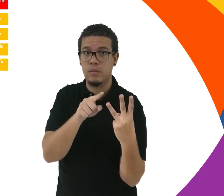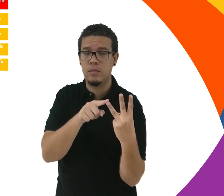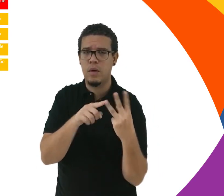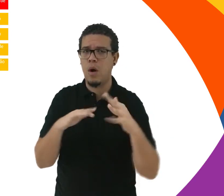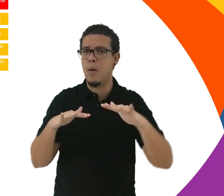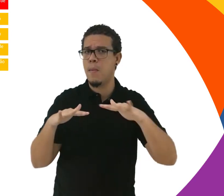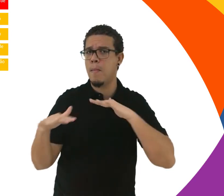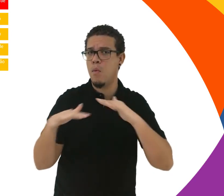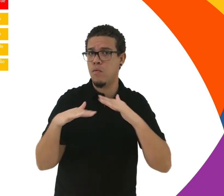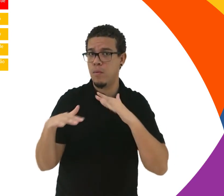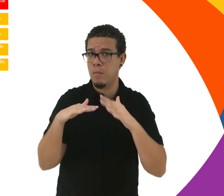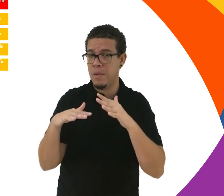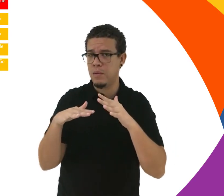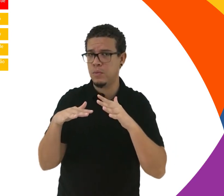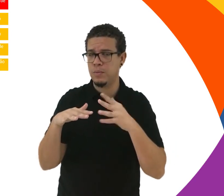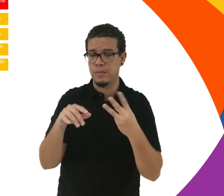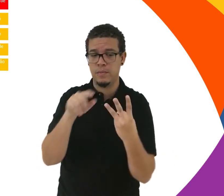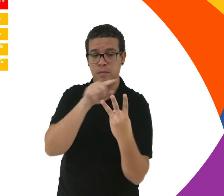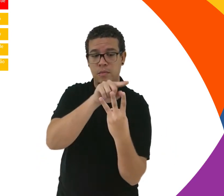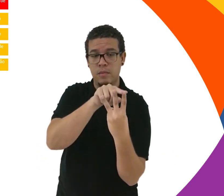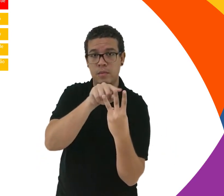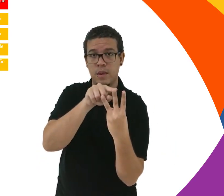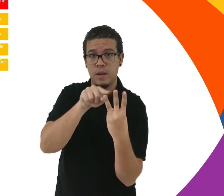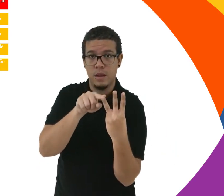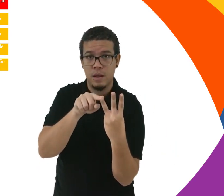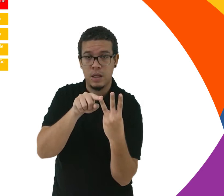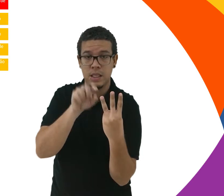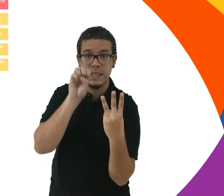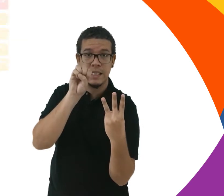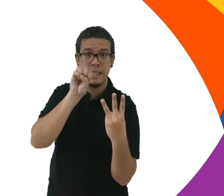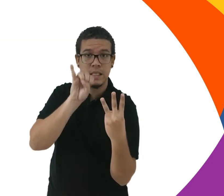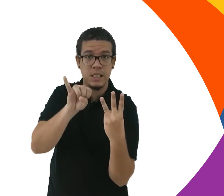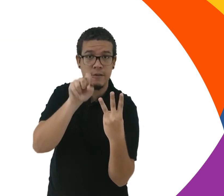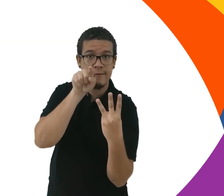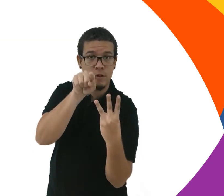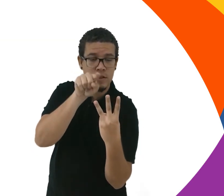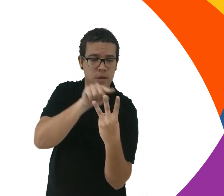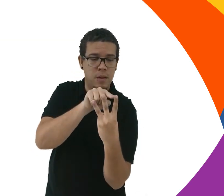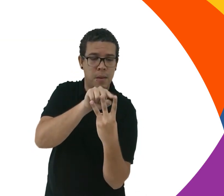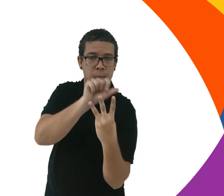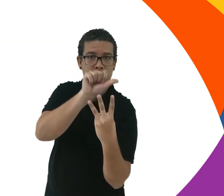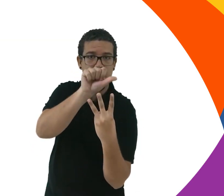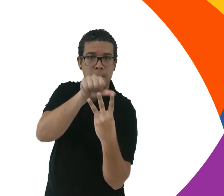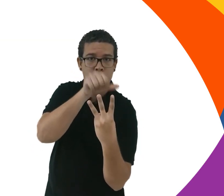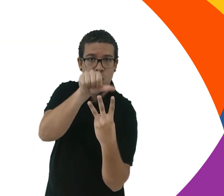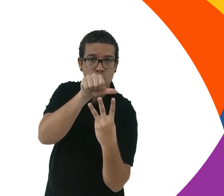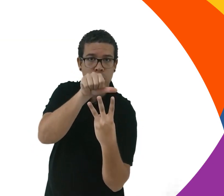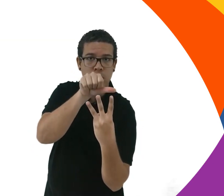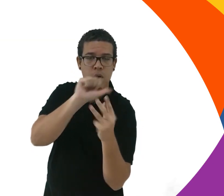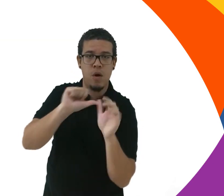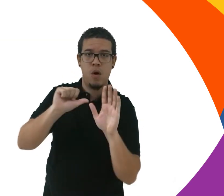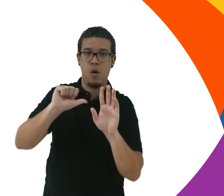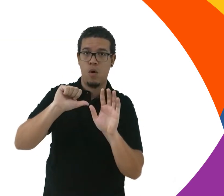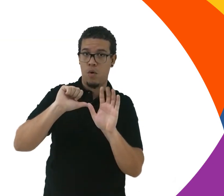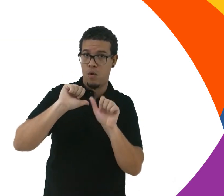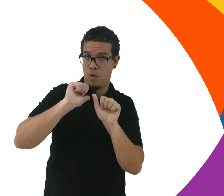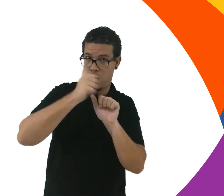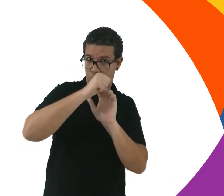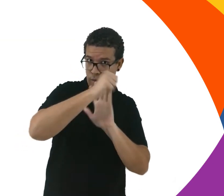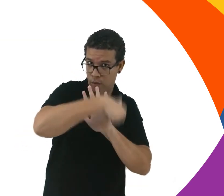localização e movimento? Pois bem, se você